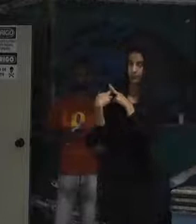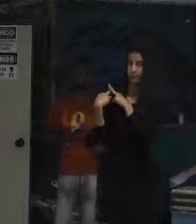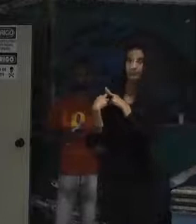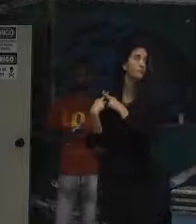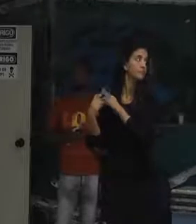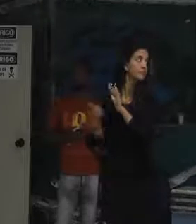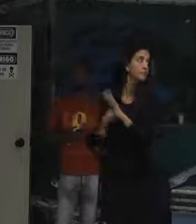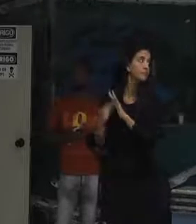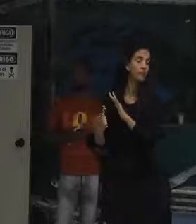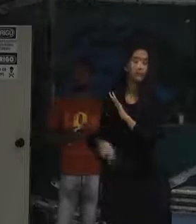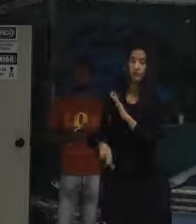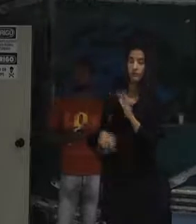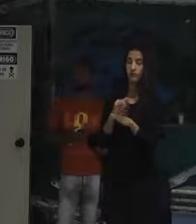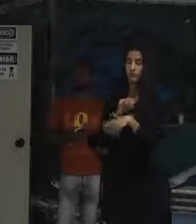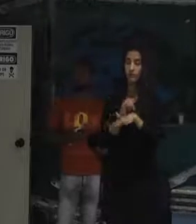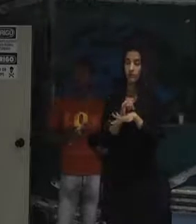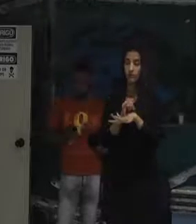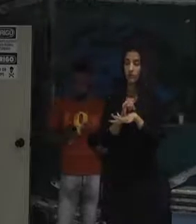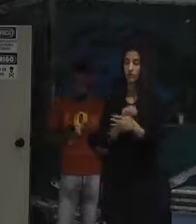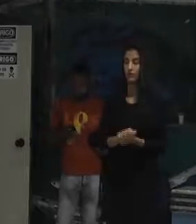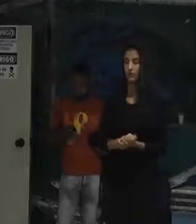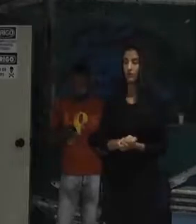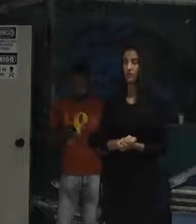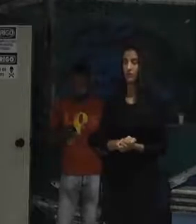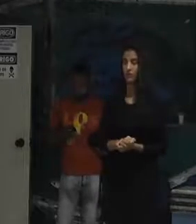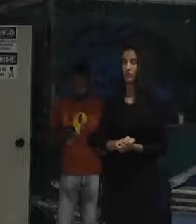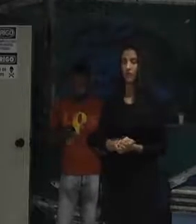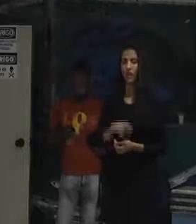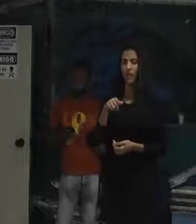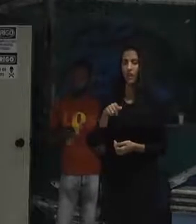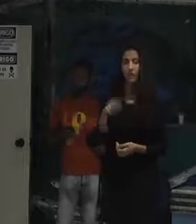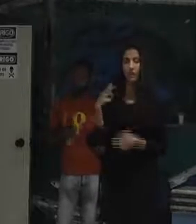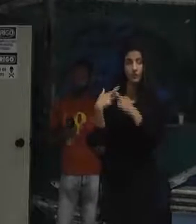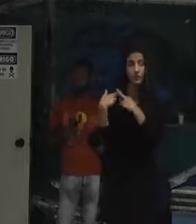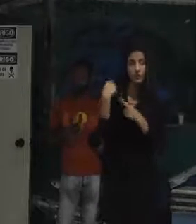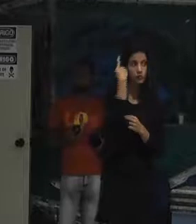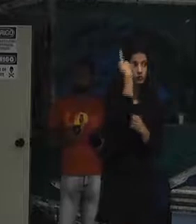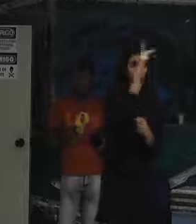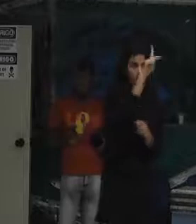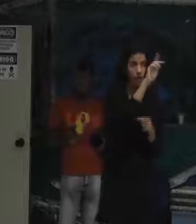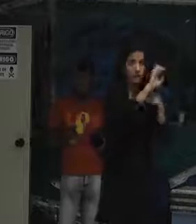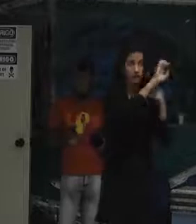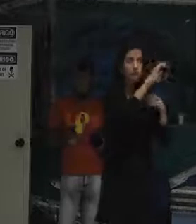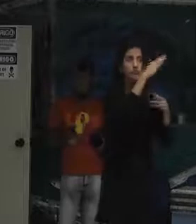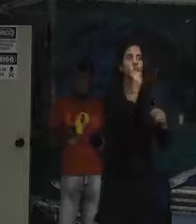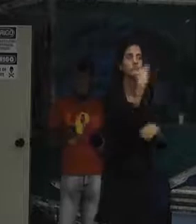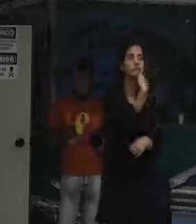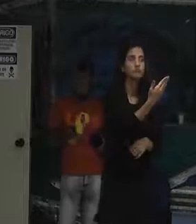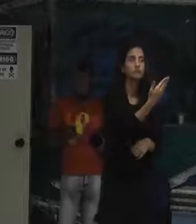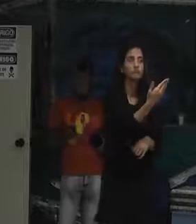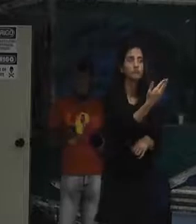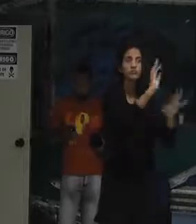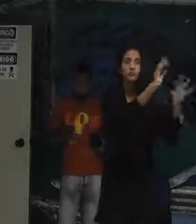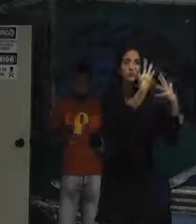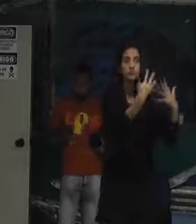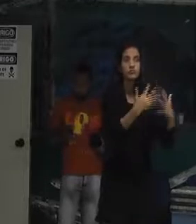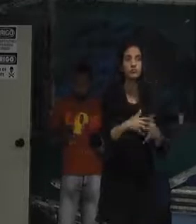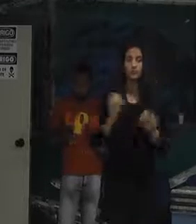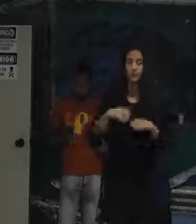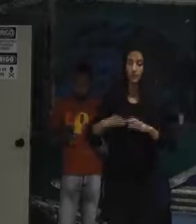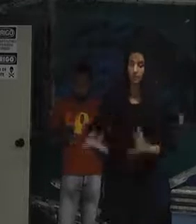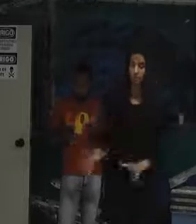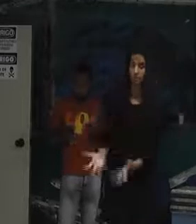Município, cobramos do município, município fazer. É do estado? Vamos cobrar do estado para o estado fazer. E assim sucessivamente, nós precisamos ampliar essas